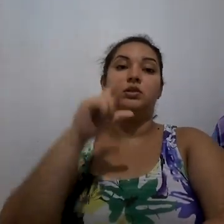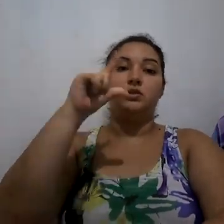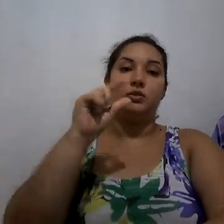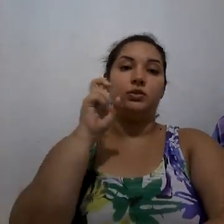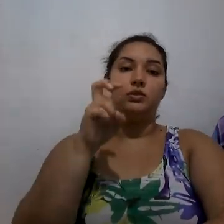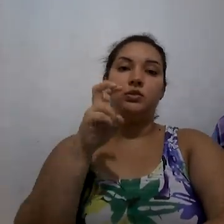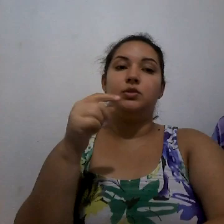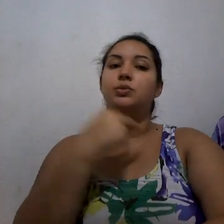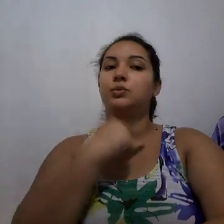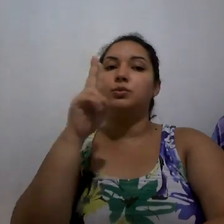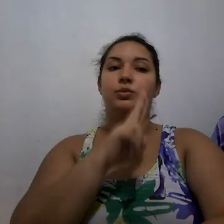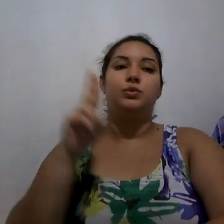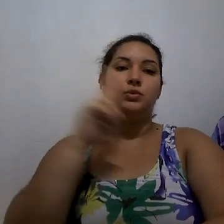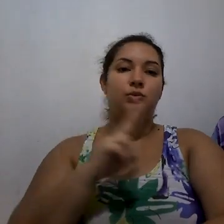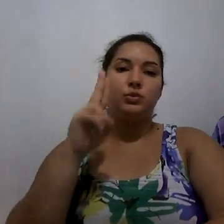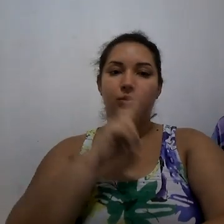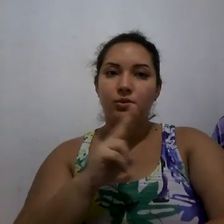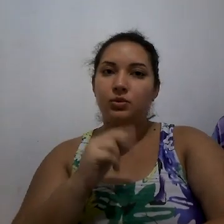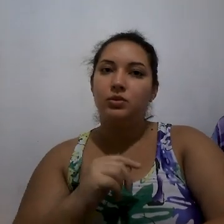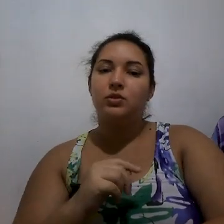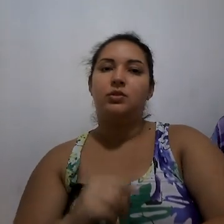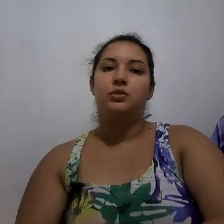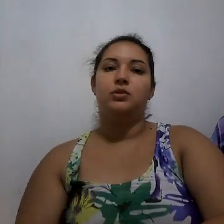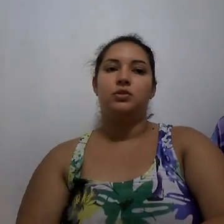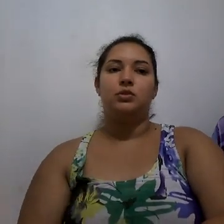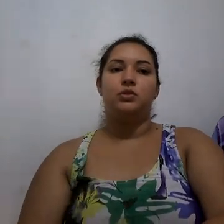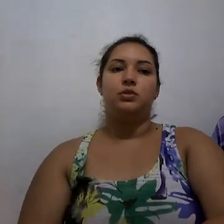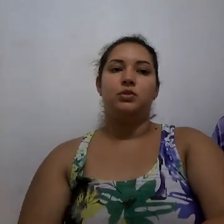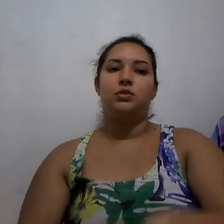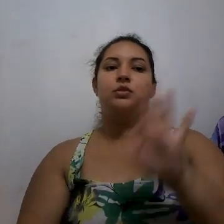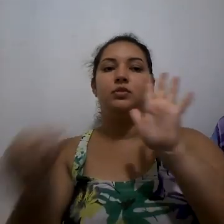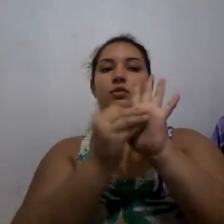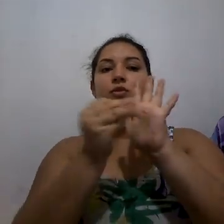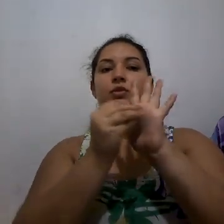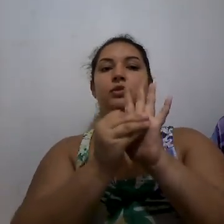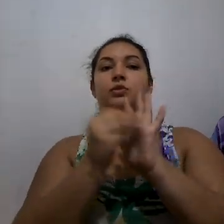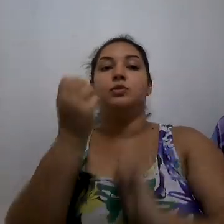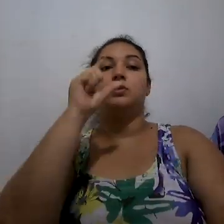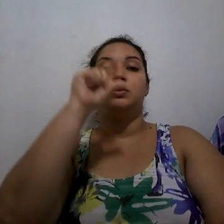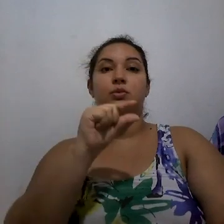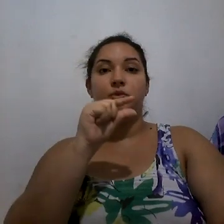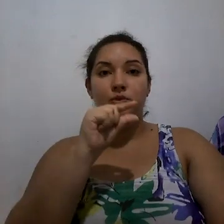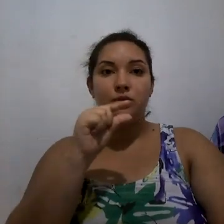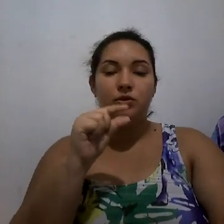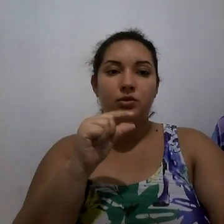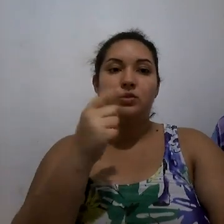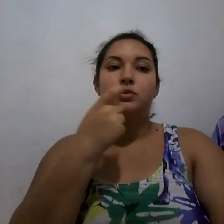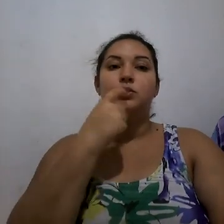não mexo. Eu não vou jogar o número para cá. Como ele é menor, ele está mais próximo do zero em si, então eu não